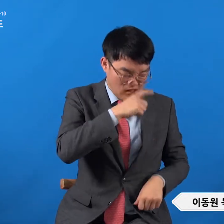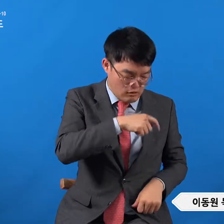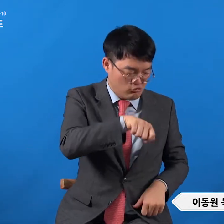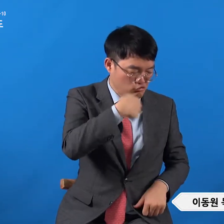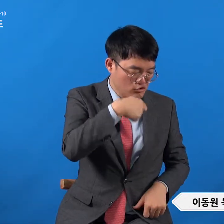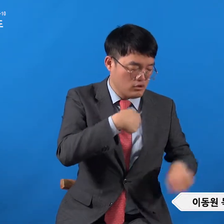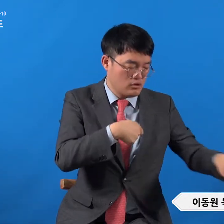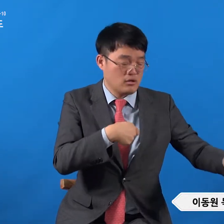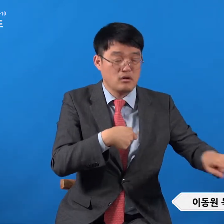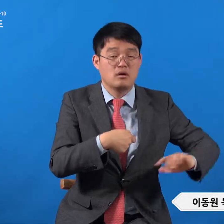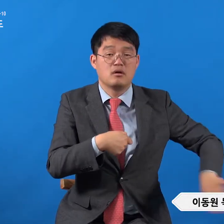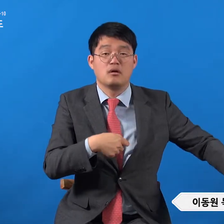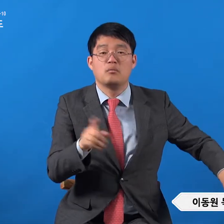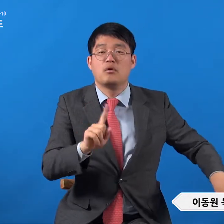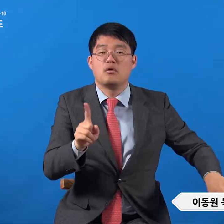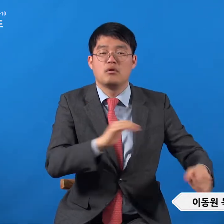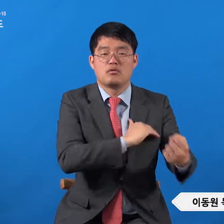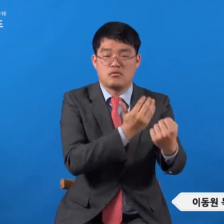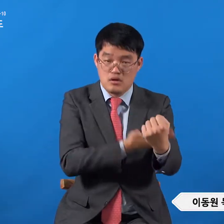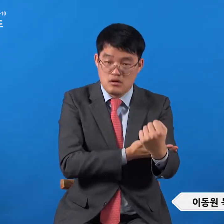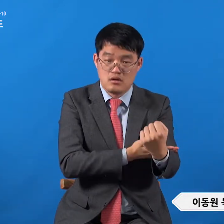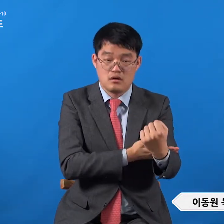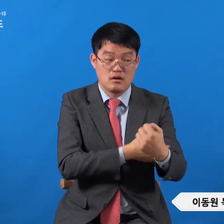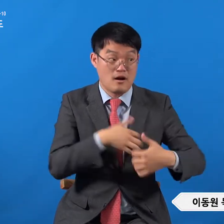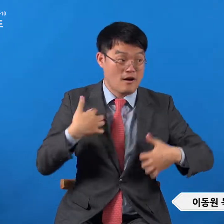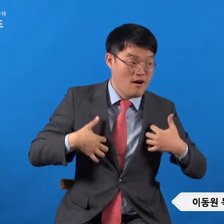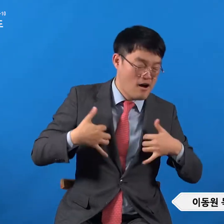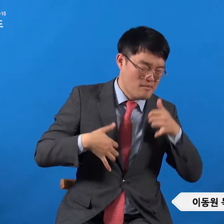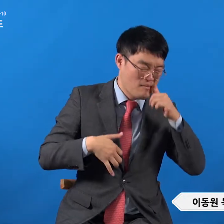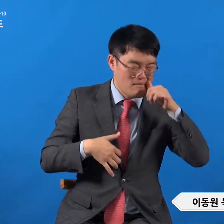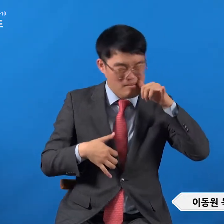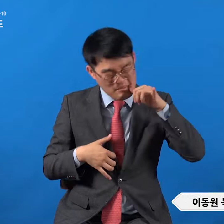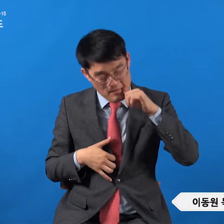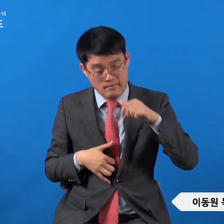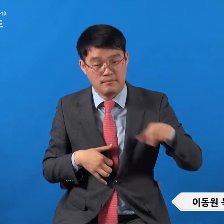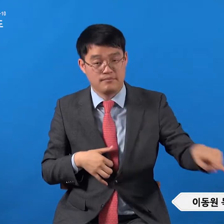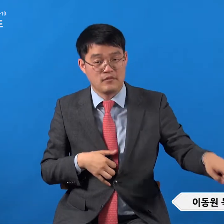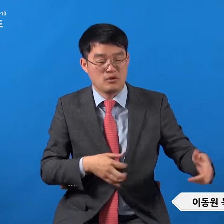포기해야 할 더럽혀진 수저, 권력, 쾌락,